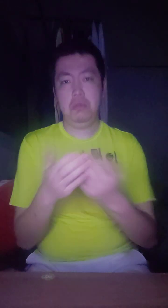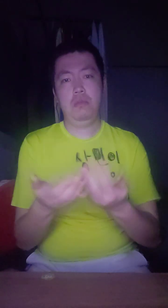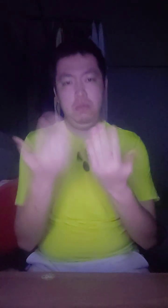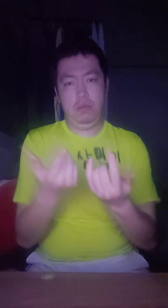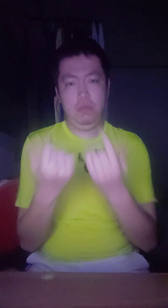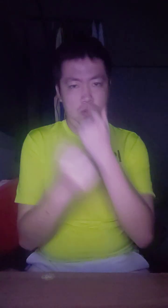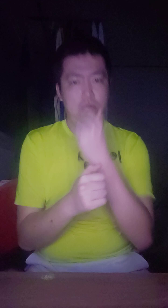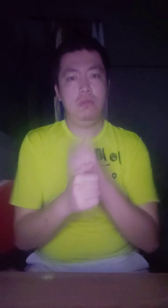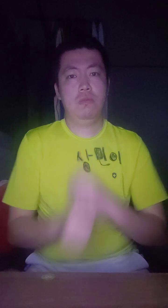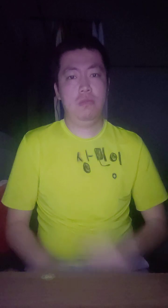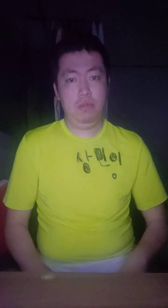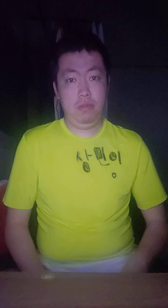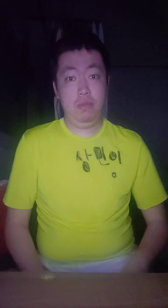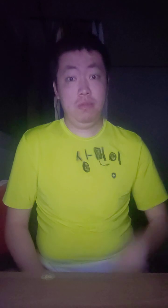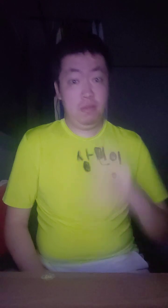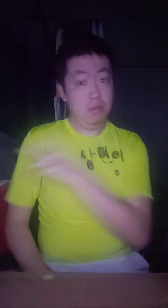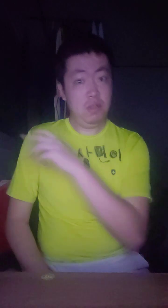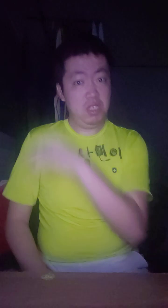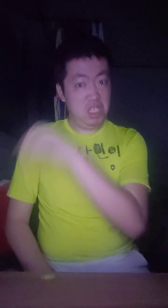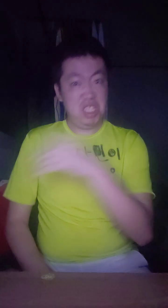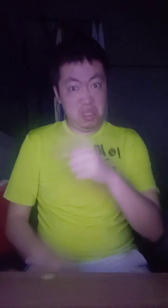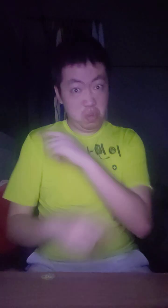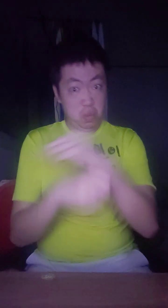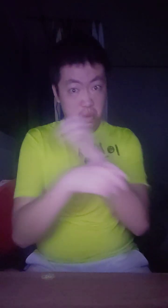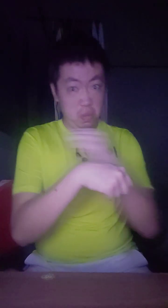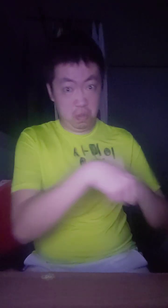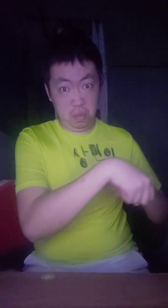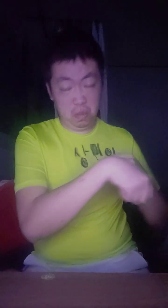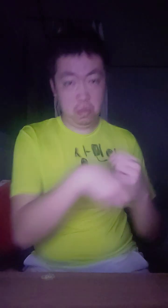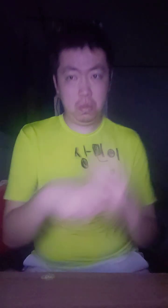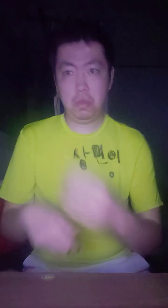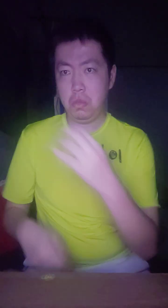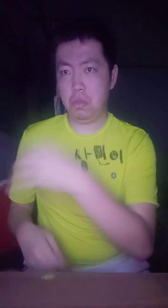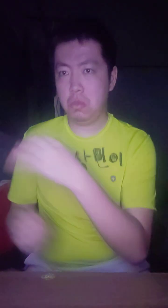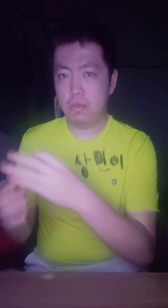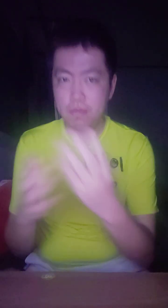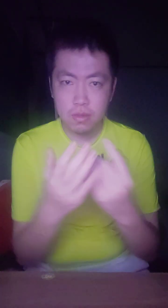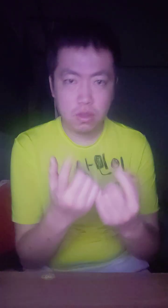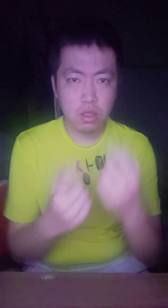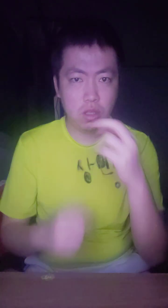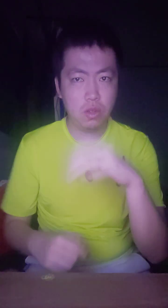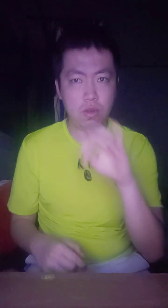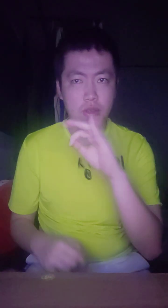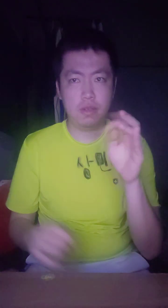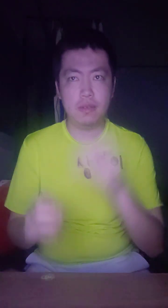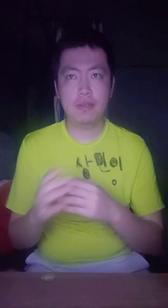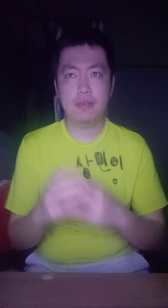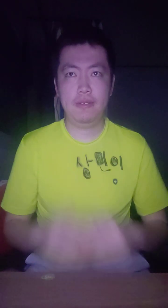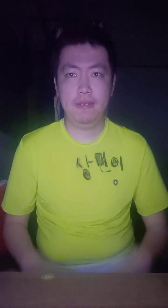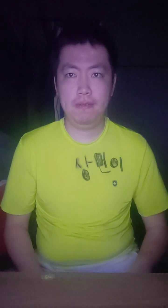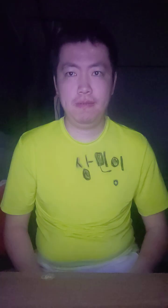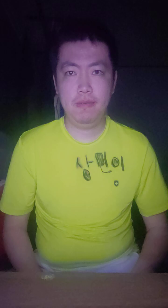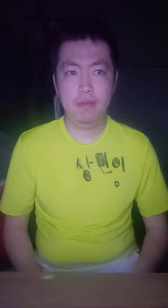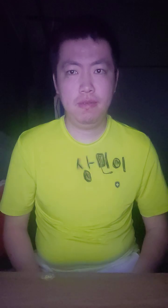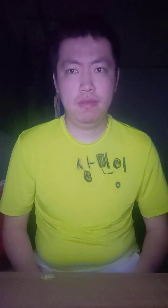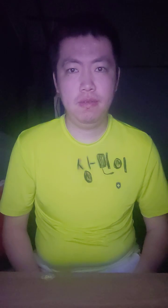전해졌습니다. 경찰은 이들을 강도 상해 혐의 등으로 입건하고 구속영장을 신청할 예정입니다. KBS 뉴스